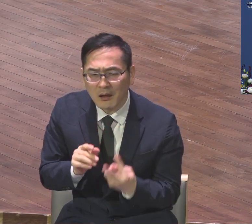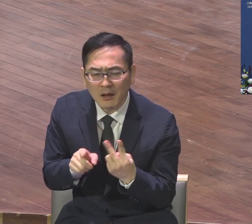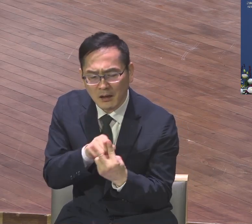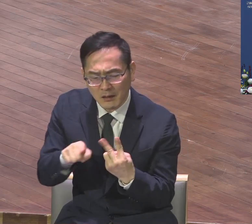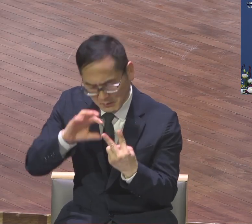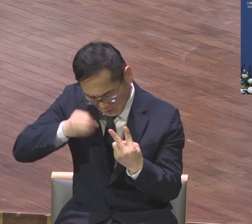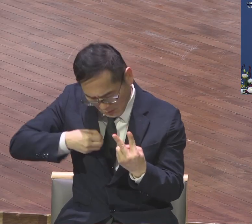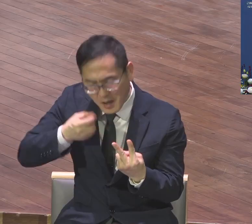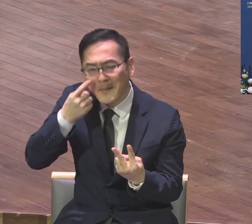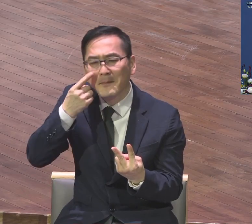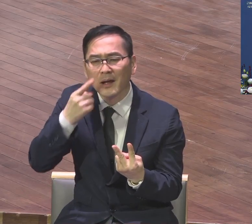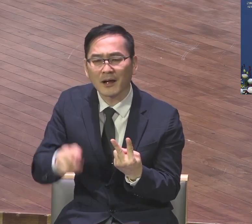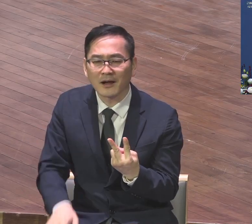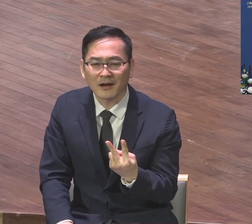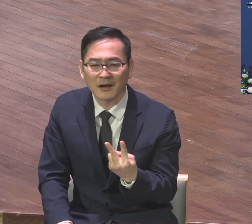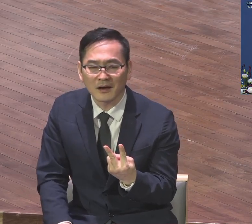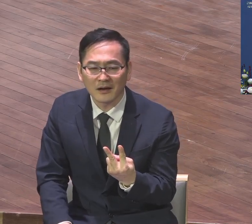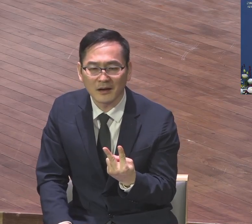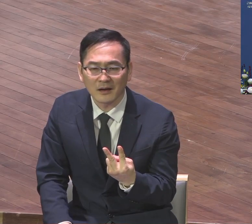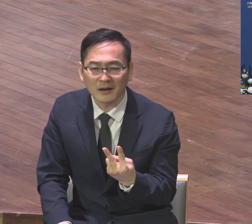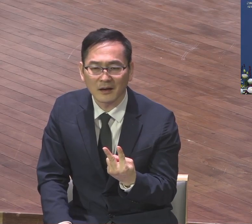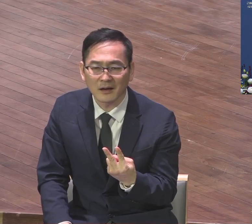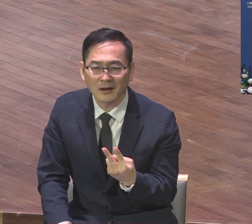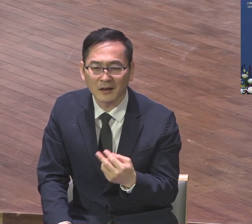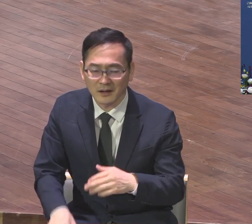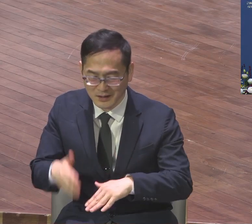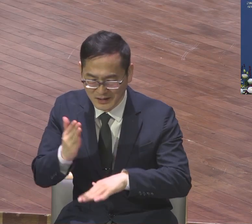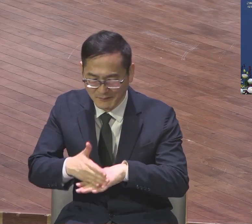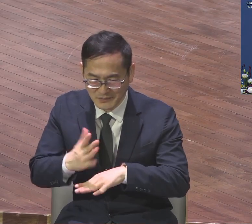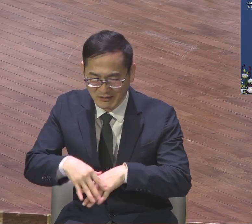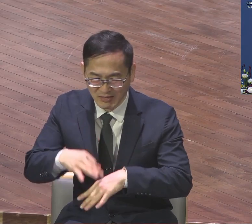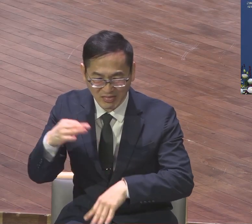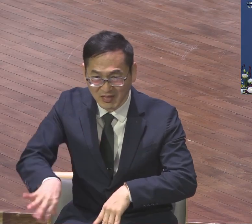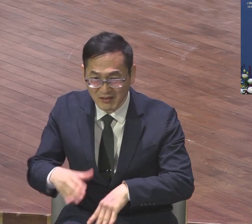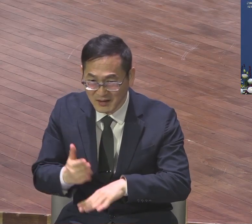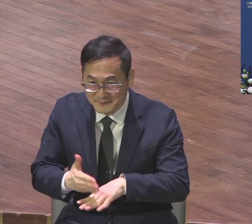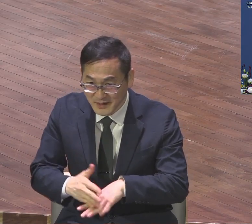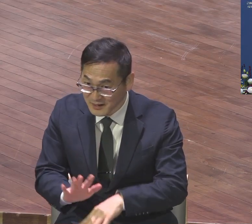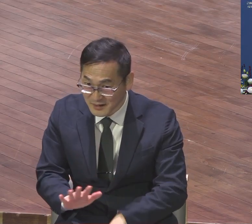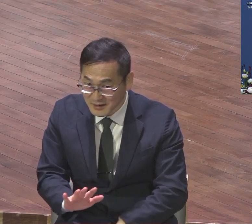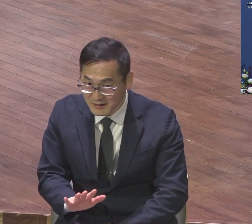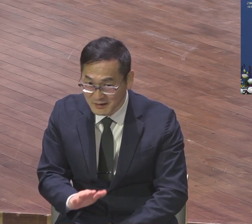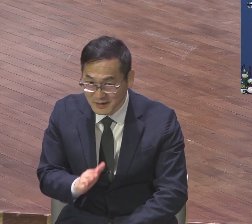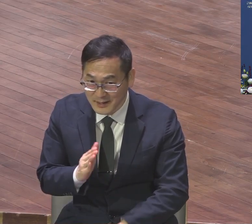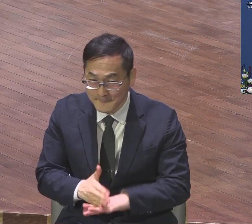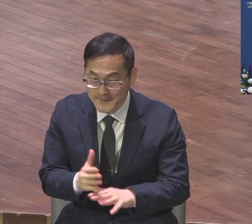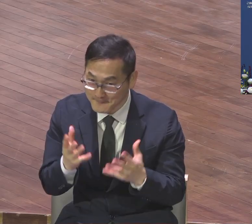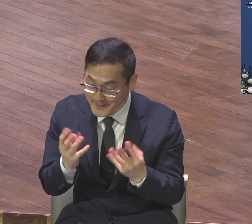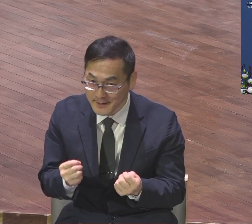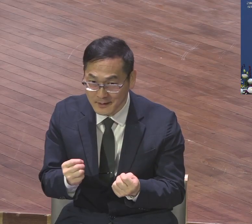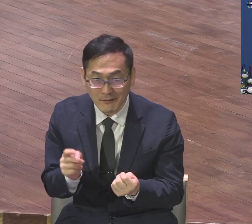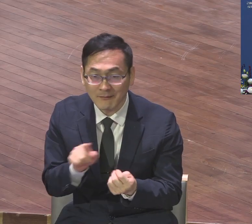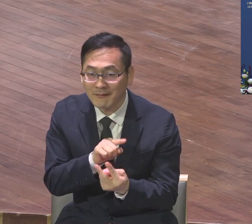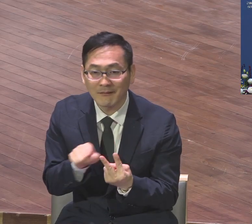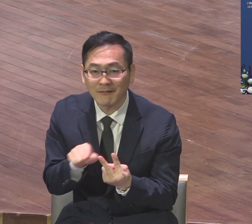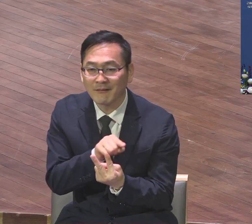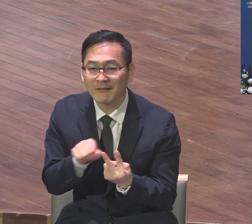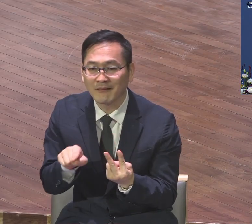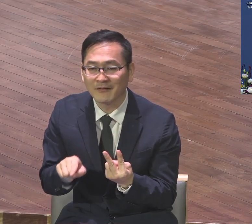얼마나 감사하면서 살고 있냐. 사실 일상의 삶 속에 감사를